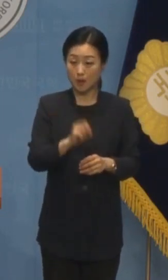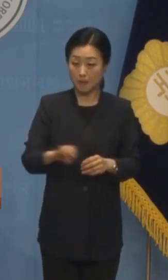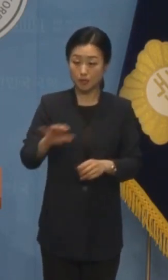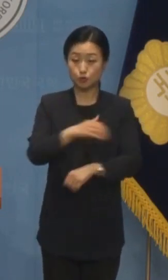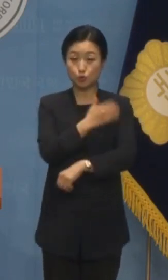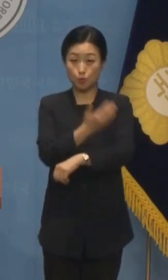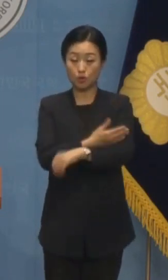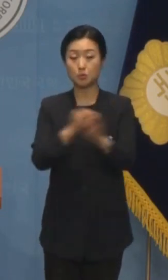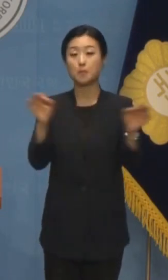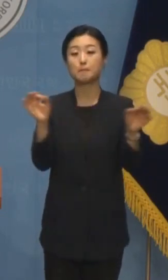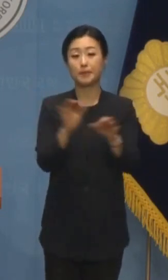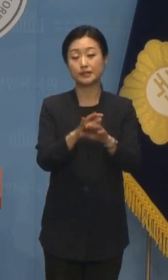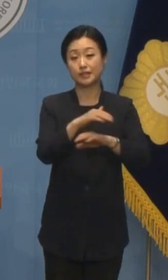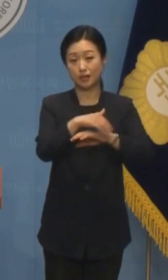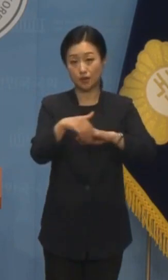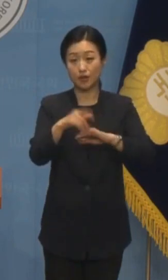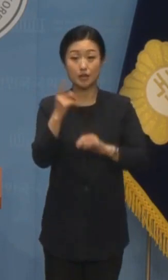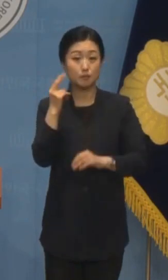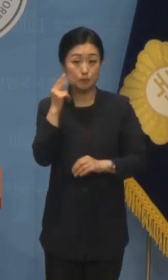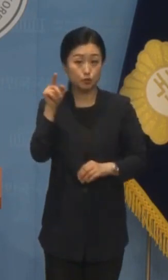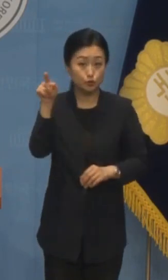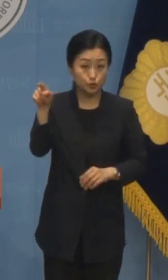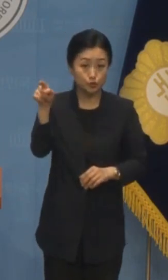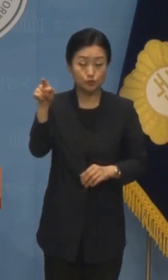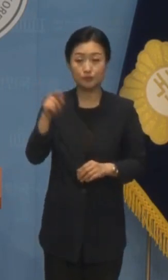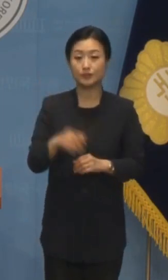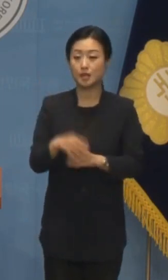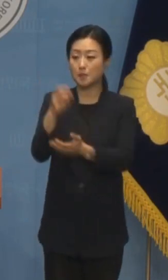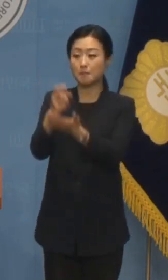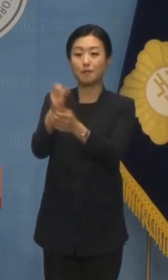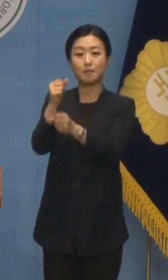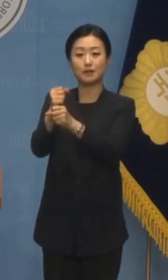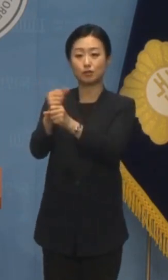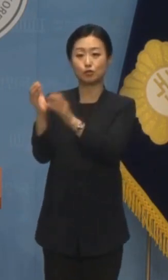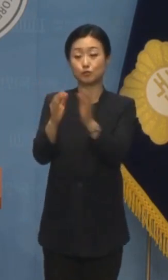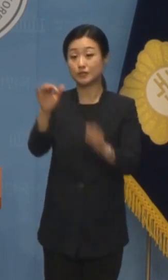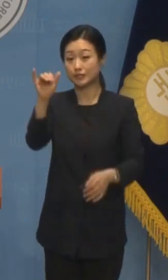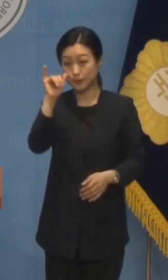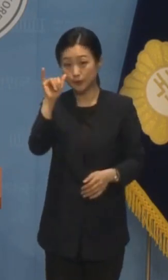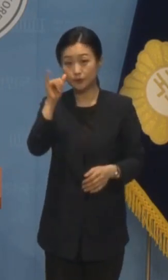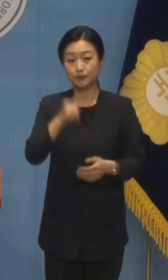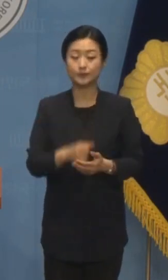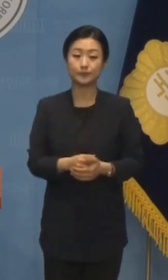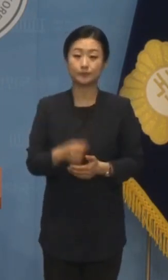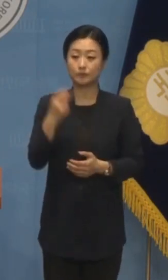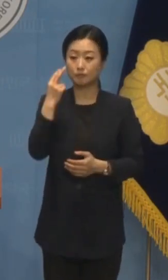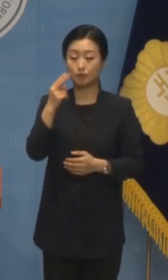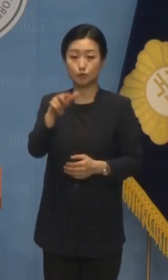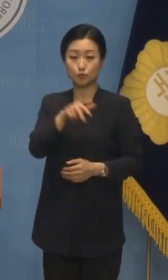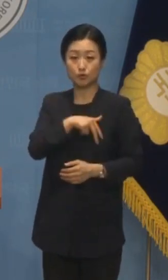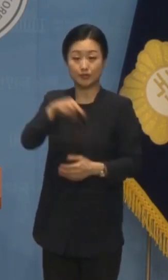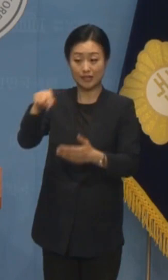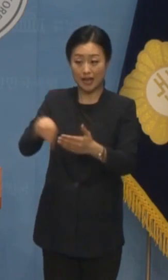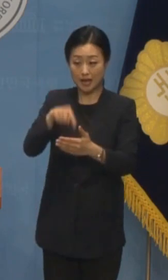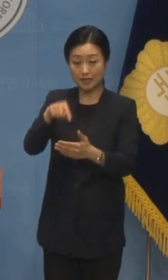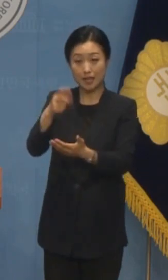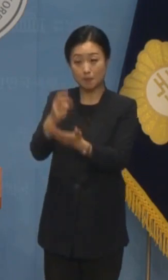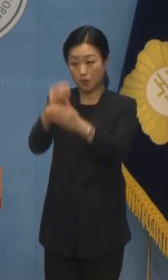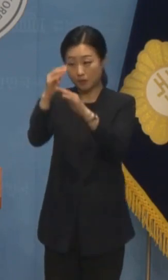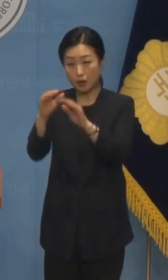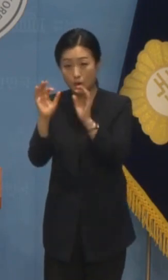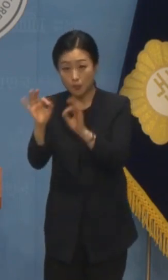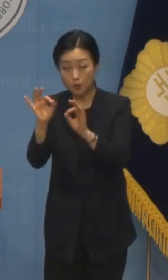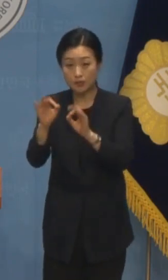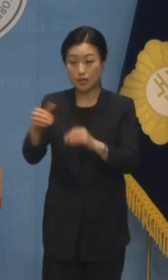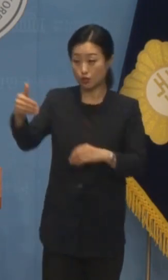단계적으로 폐지합니다. 미국도 이런 관련 입법들을 준비하고 있습니다. 미국 의회 내에 발의된 법안들을 보면